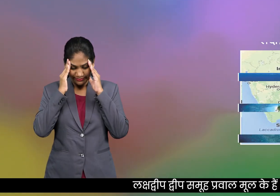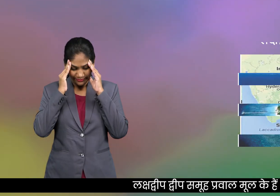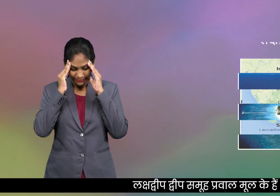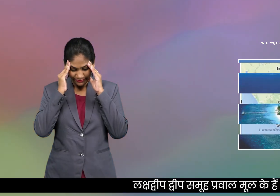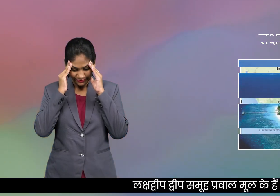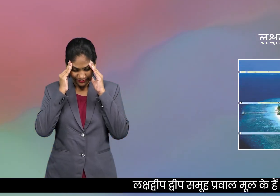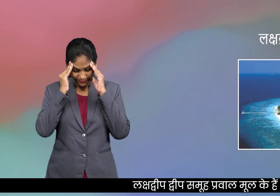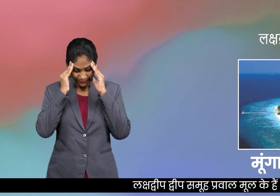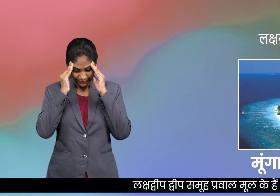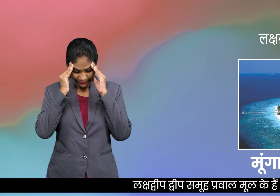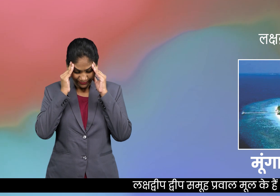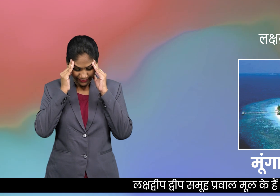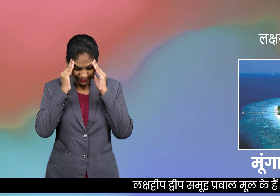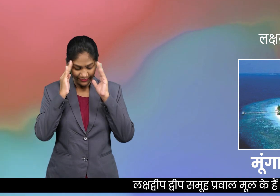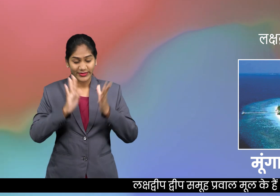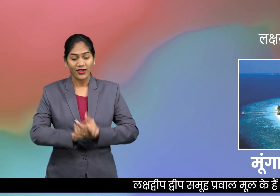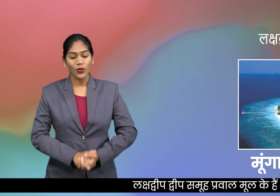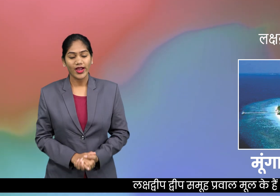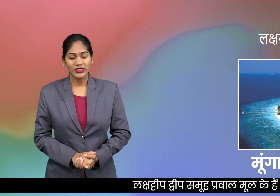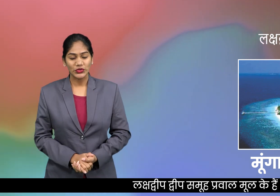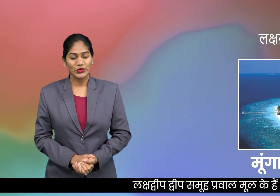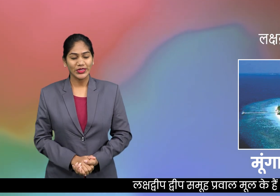लक्षद्वीप समूह प्रवाल मूल के हैं।